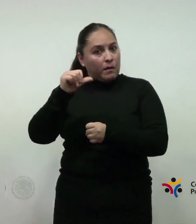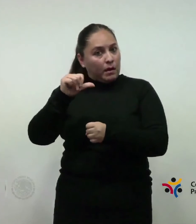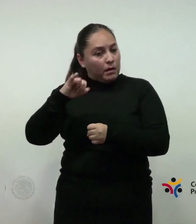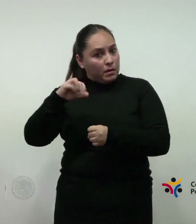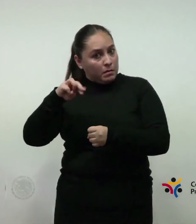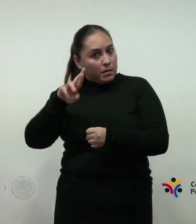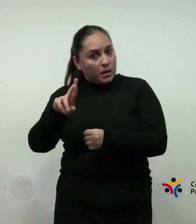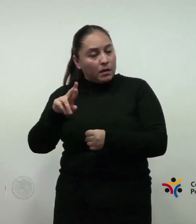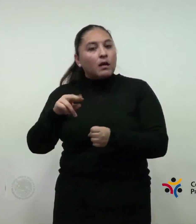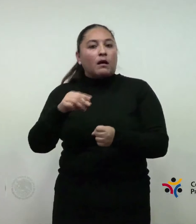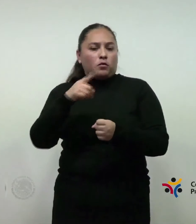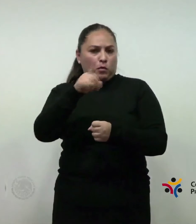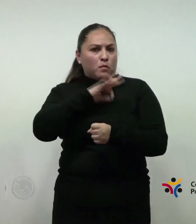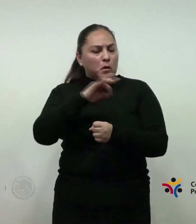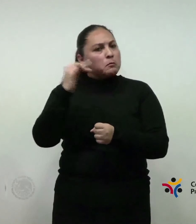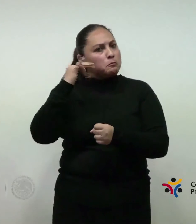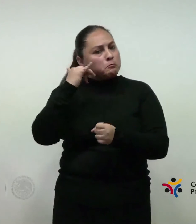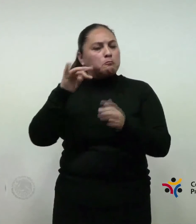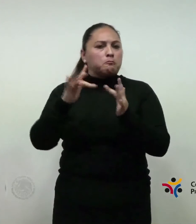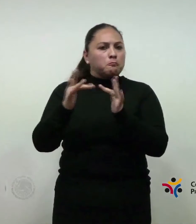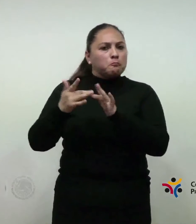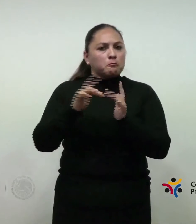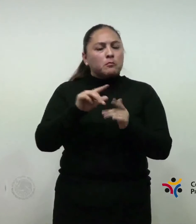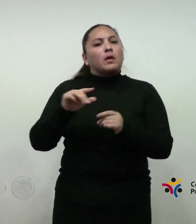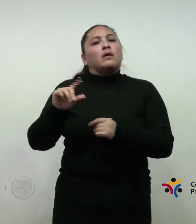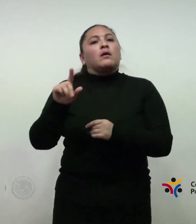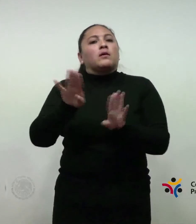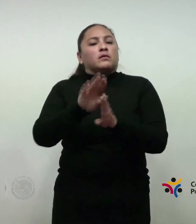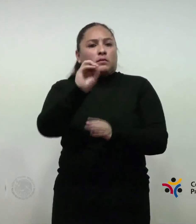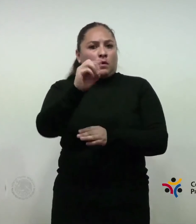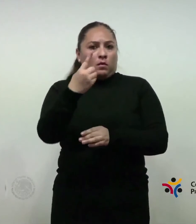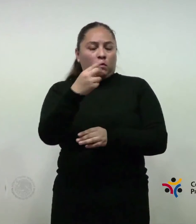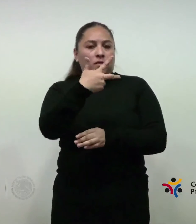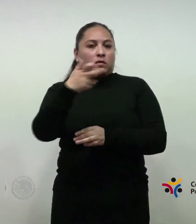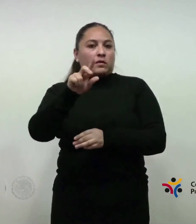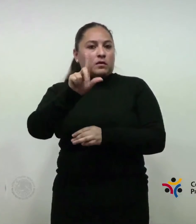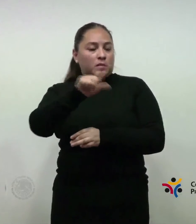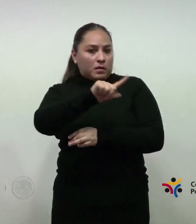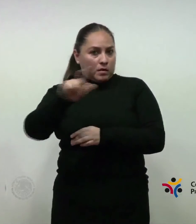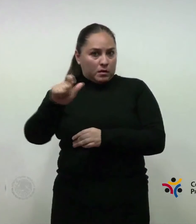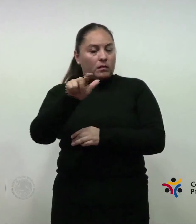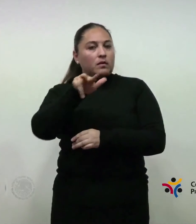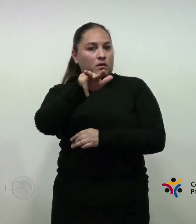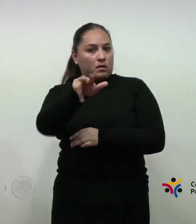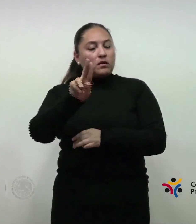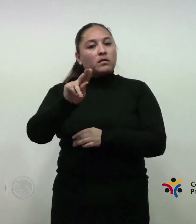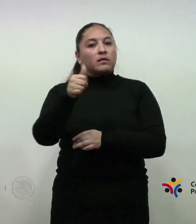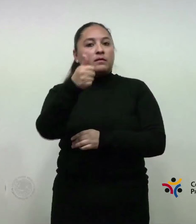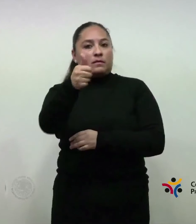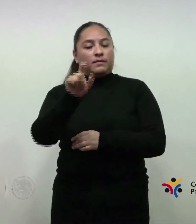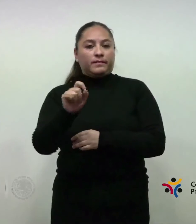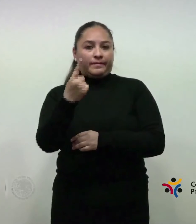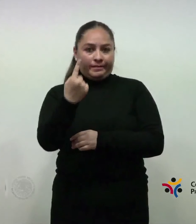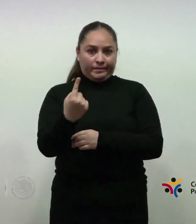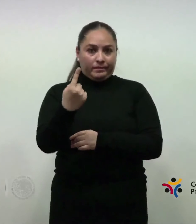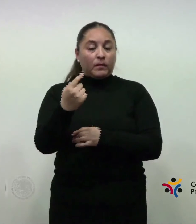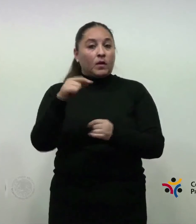llamar del interior del país lada sin costo 01 800 718 86 21 en la ciudad de